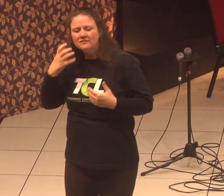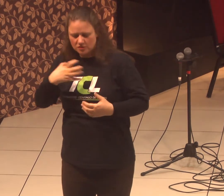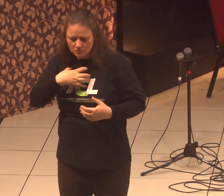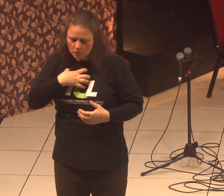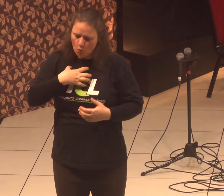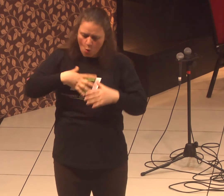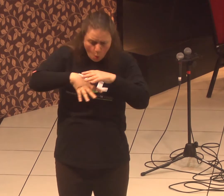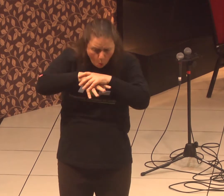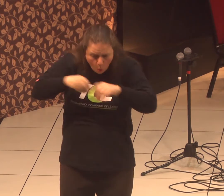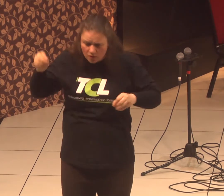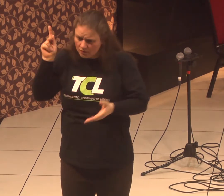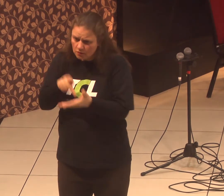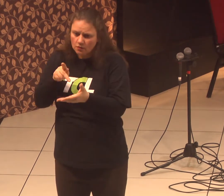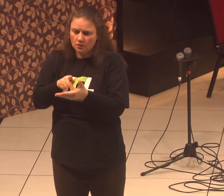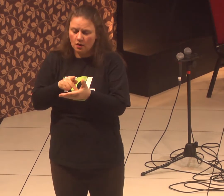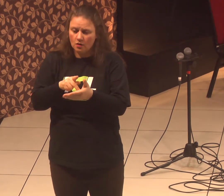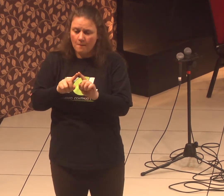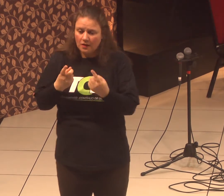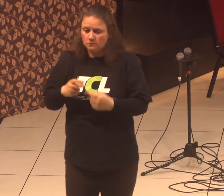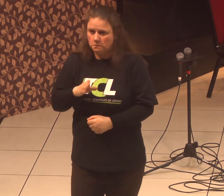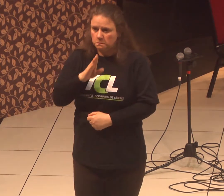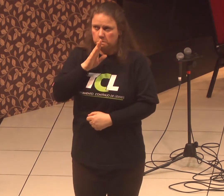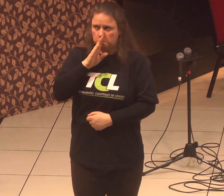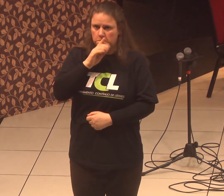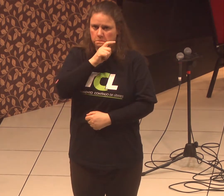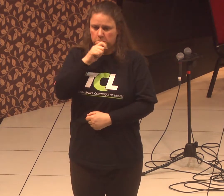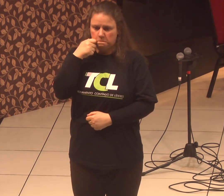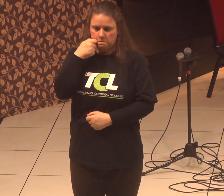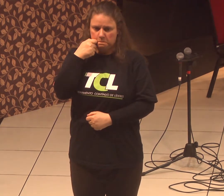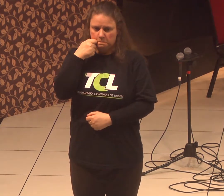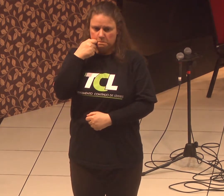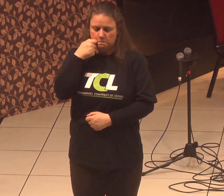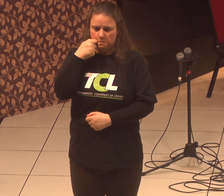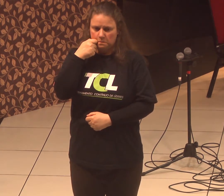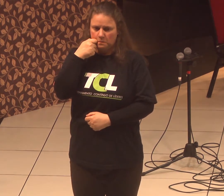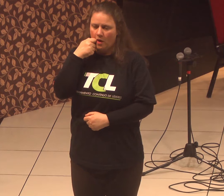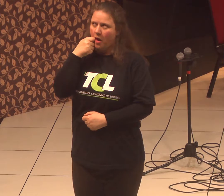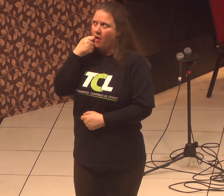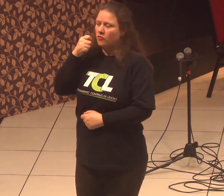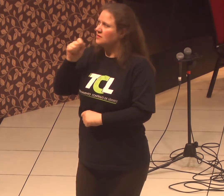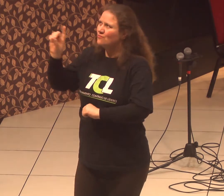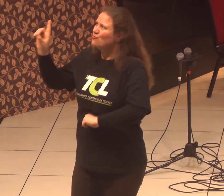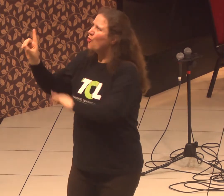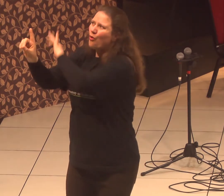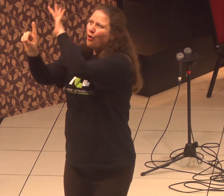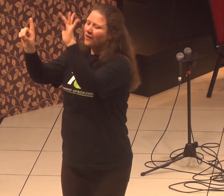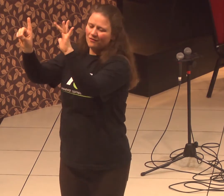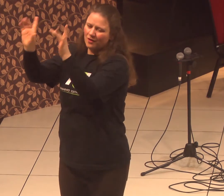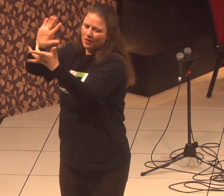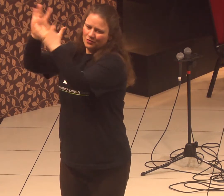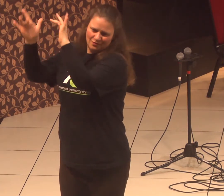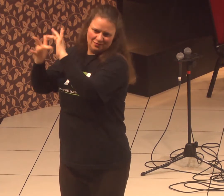deixando, melhor dizendo, de glorificar a Jesus, e o nome de Jesus deixa de ser mais conhecido. Quando a gente